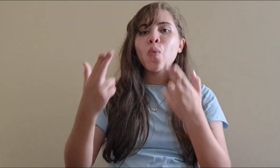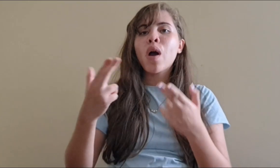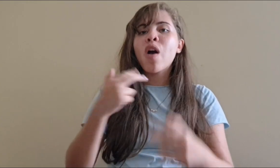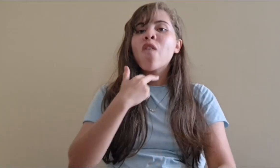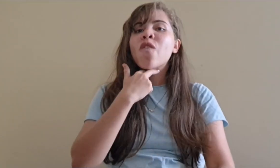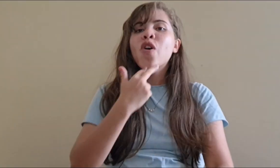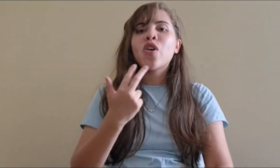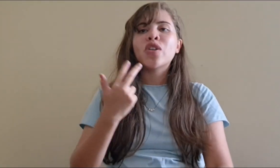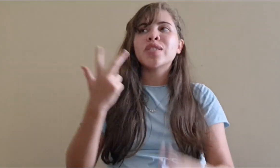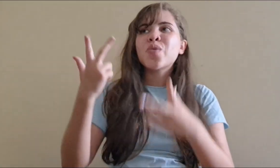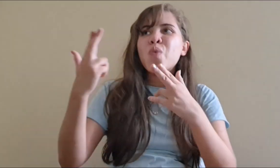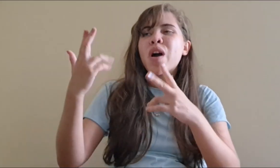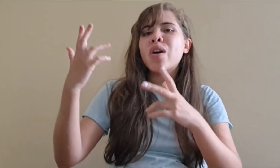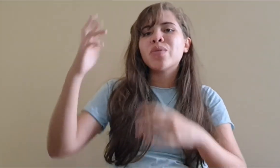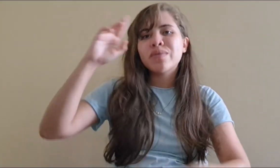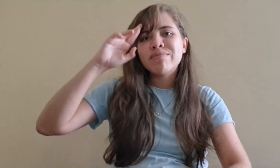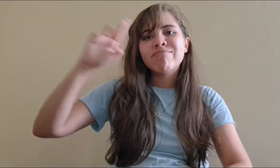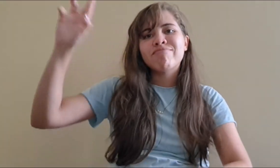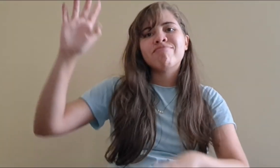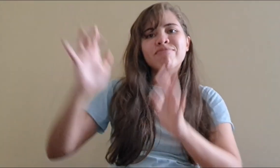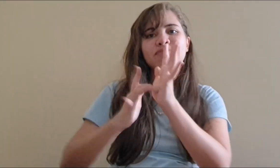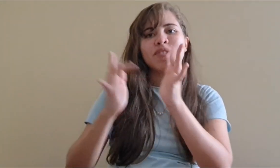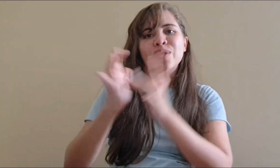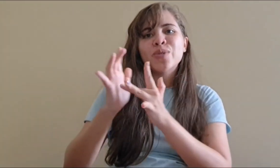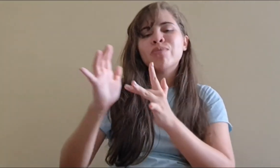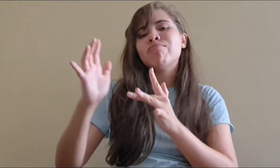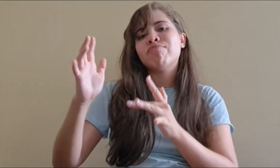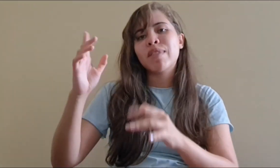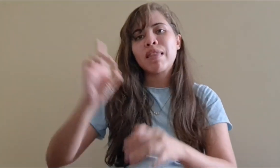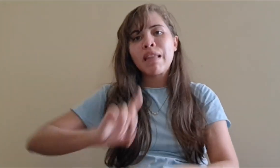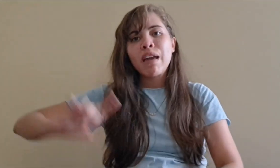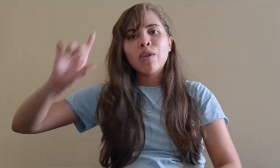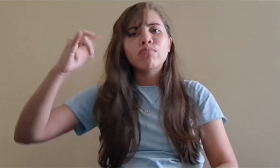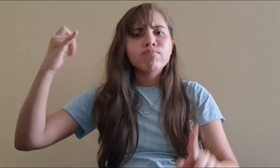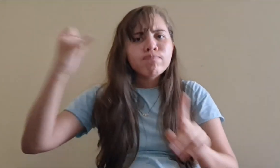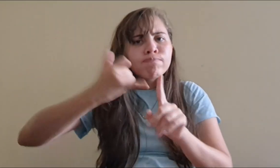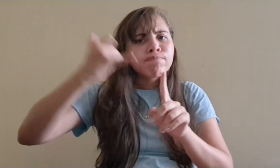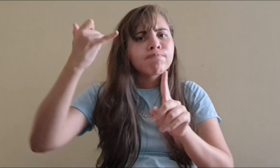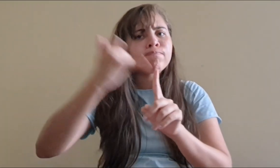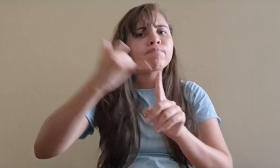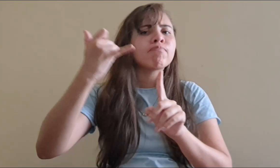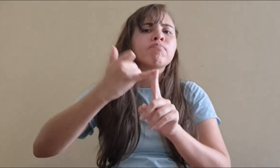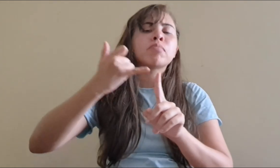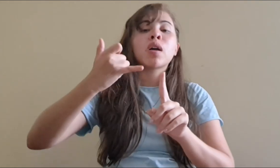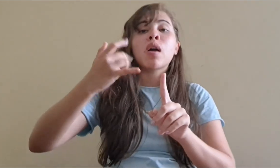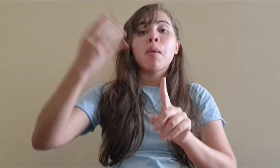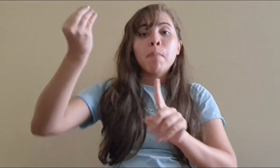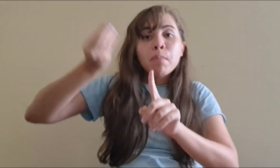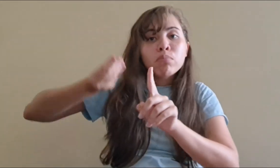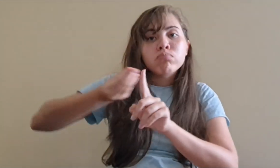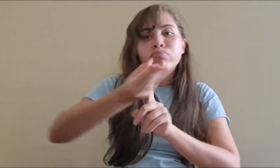aconteceu-se na minha vida muitas coisas. É igual a voz do Senhor, é como seguisse a voz do Senhor.